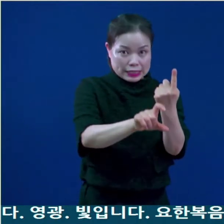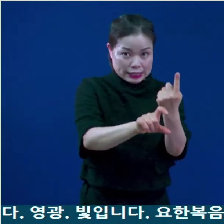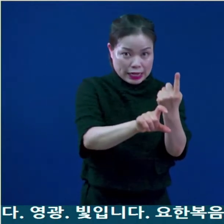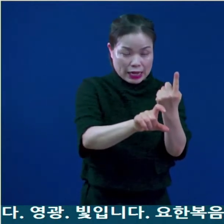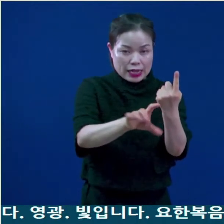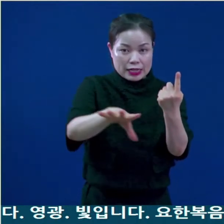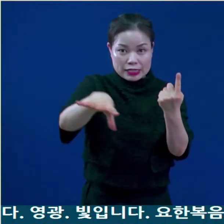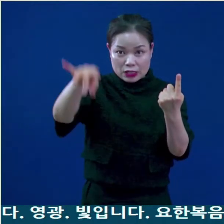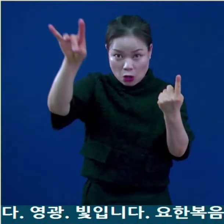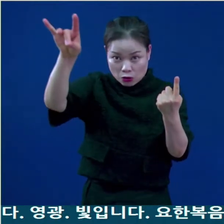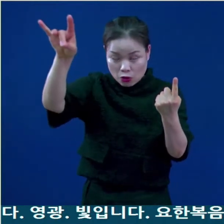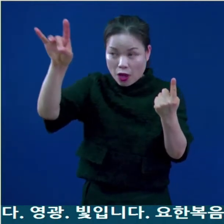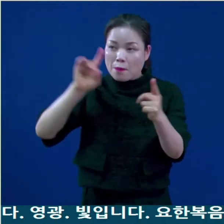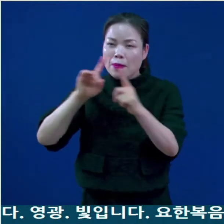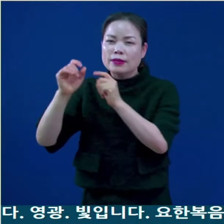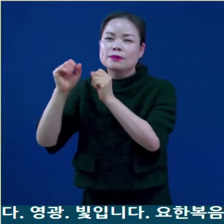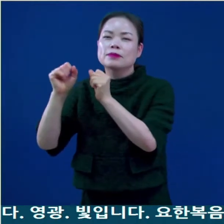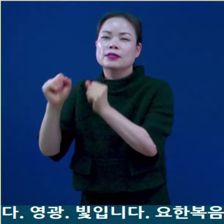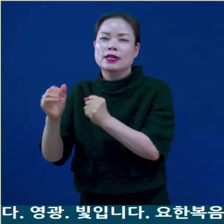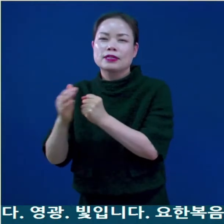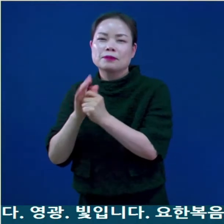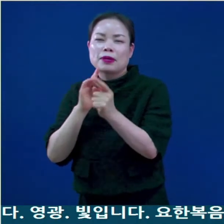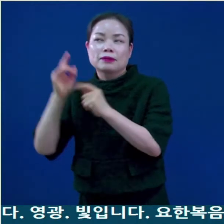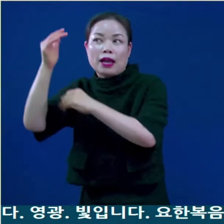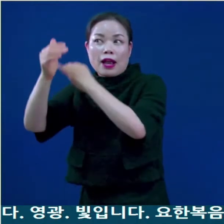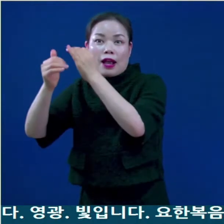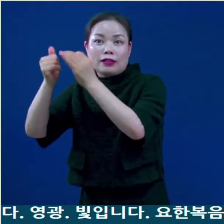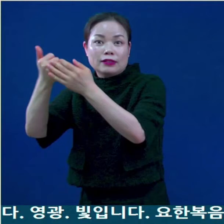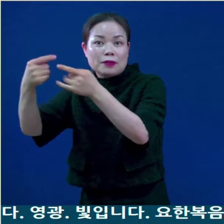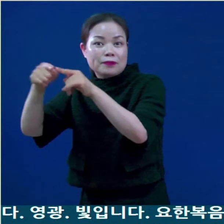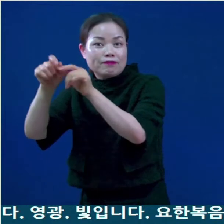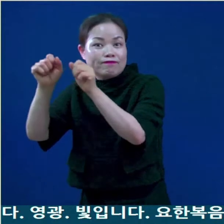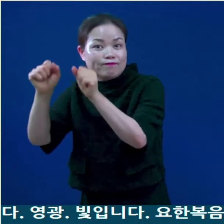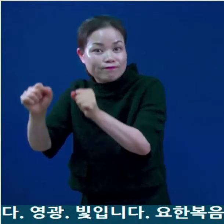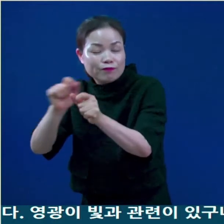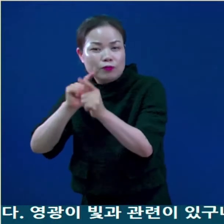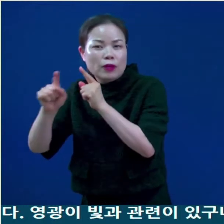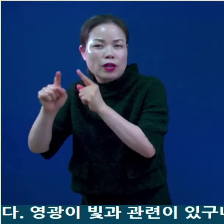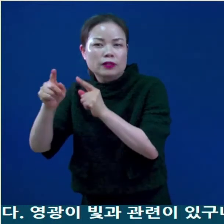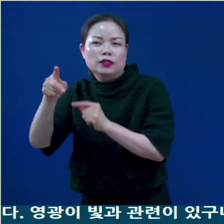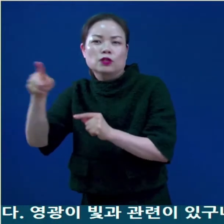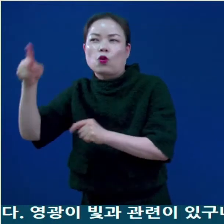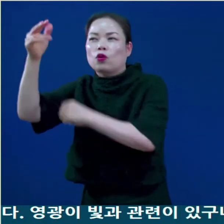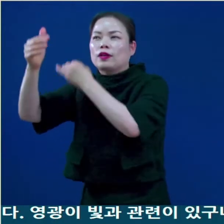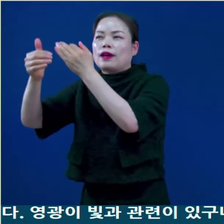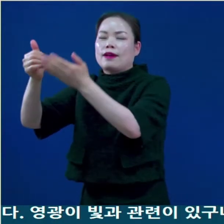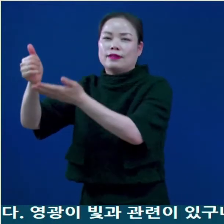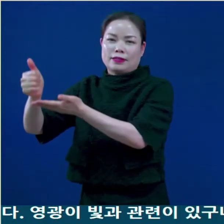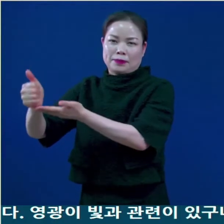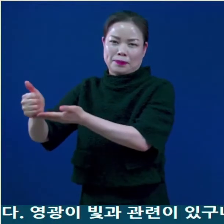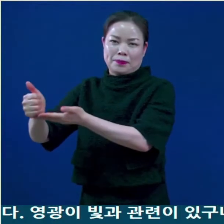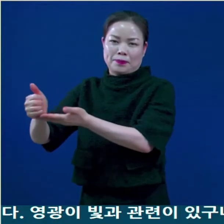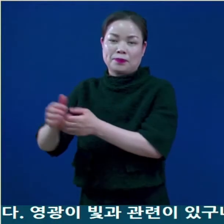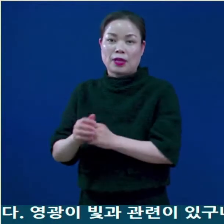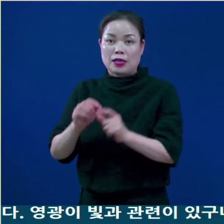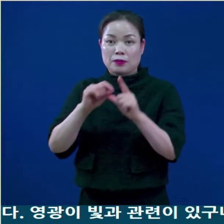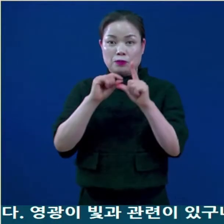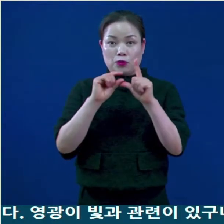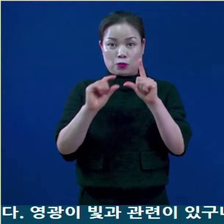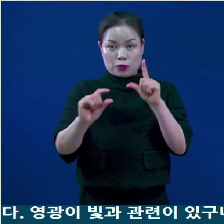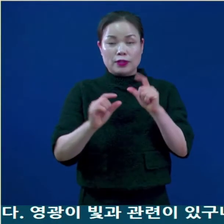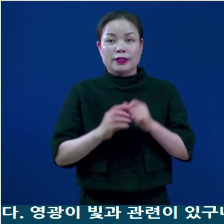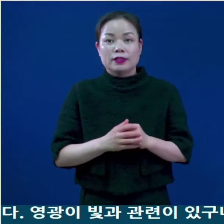1장 태초에 말씀이 계시니 이 말씀이 하나님과 함께 계셨으니 이 말씀은 곧 하나님이시라, 이